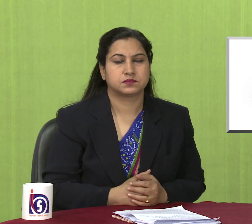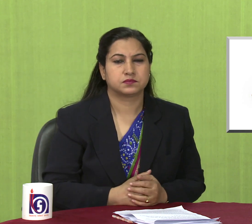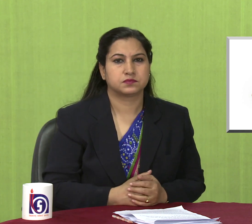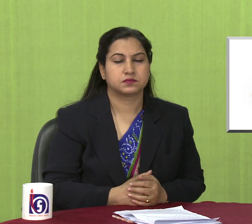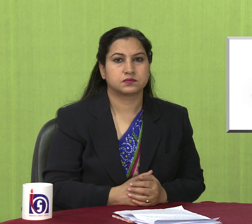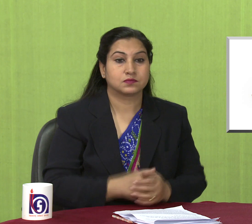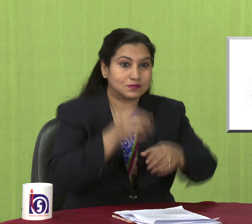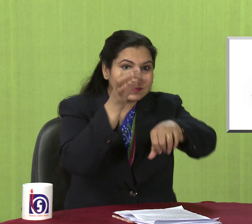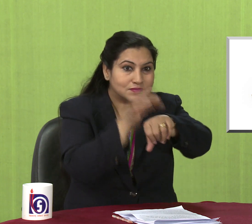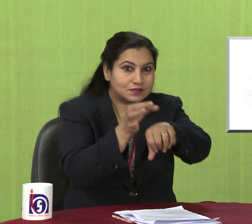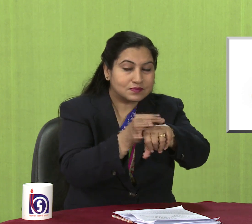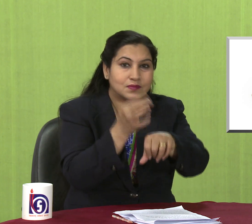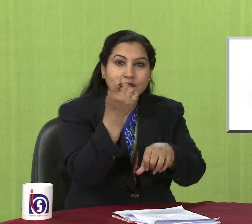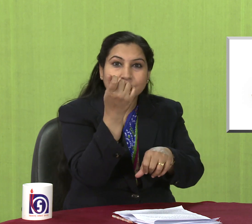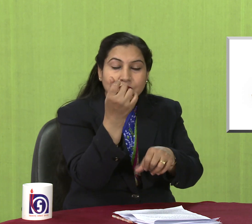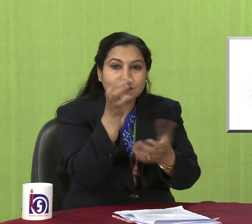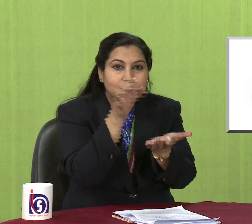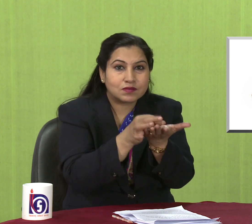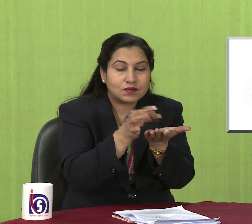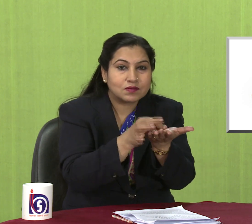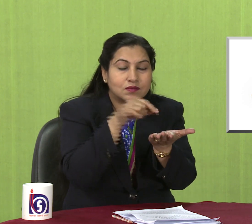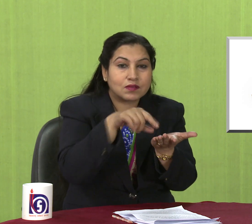मुद्रा के रूप में सोने का चलन था।